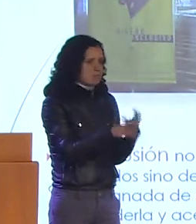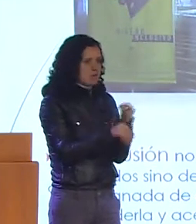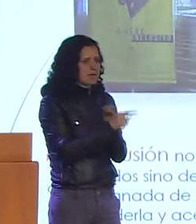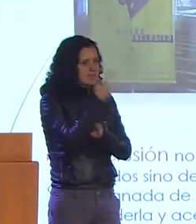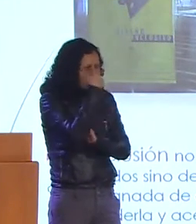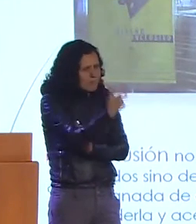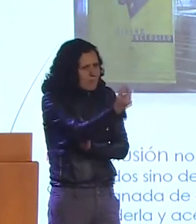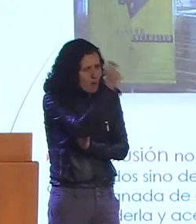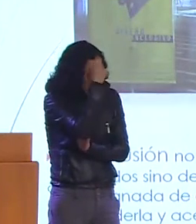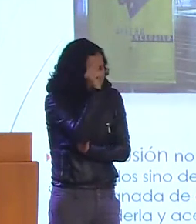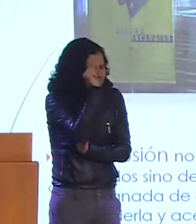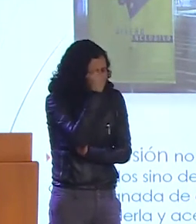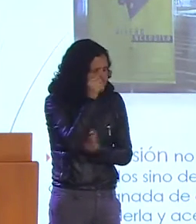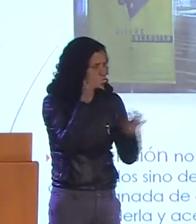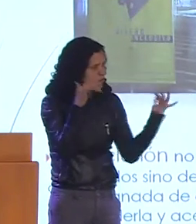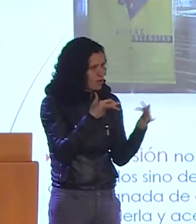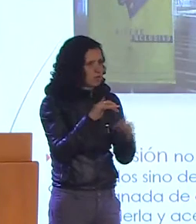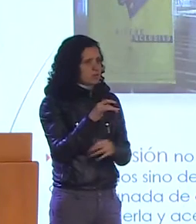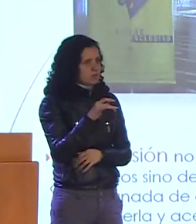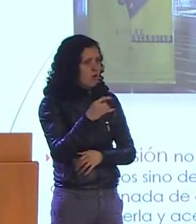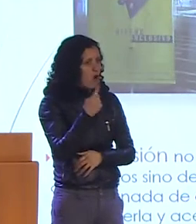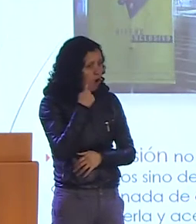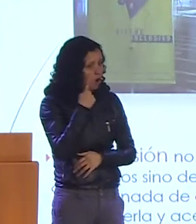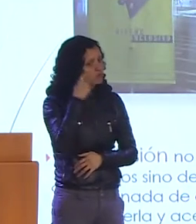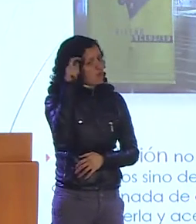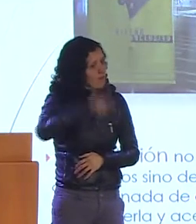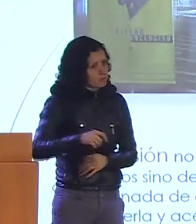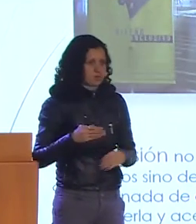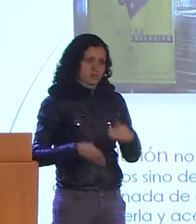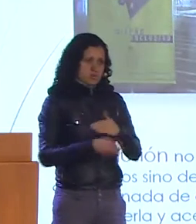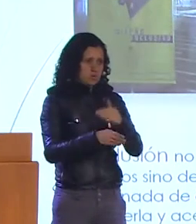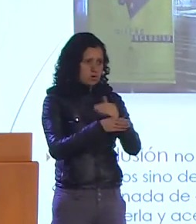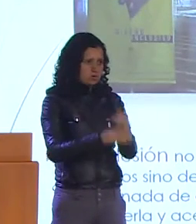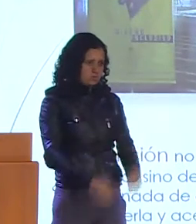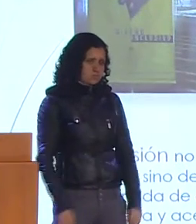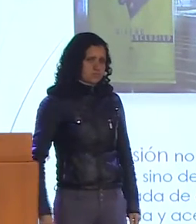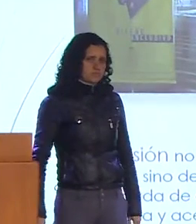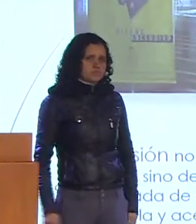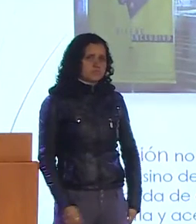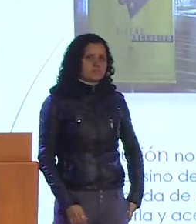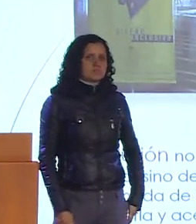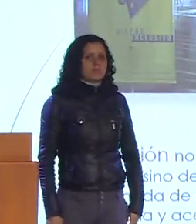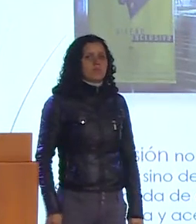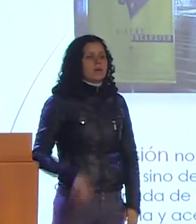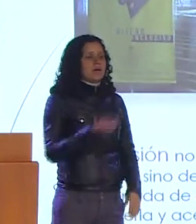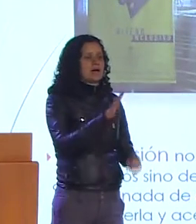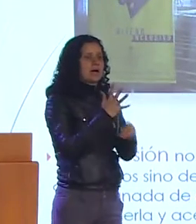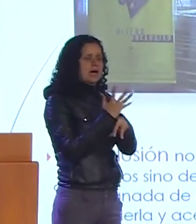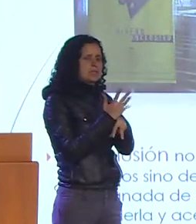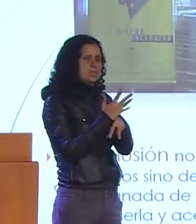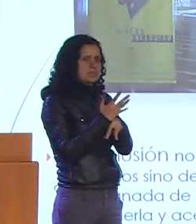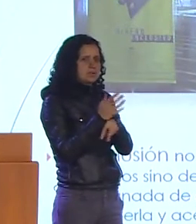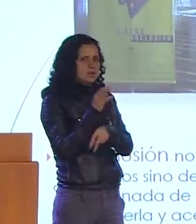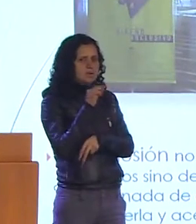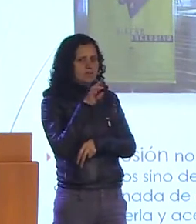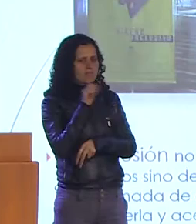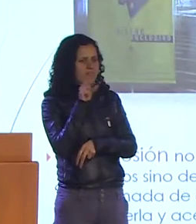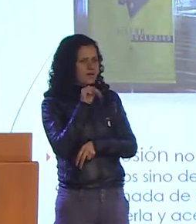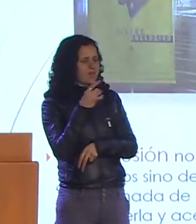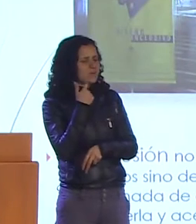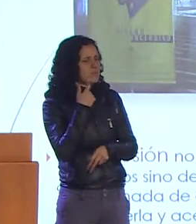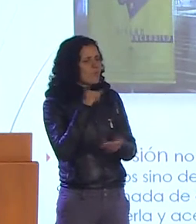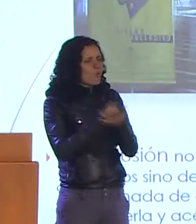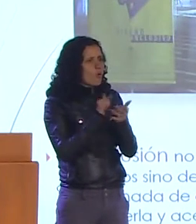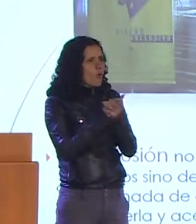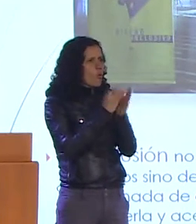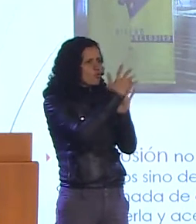parte de las tareas que tenemos ahora los colombianos. Los artistas mirando cómo una